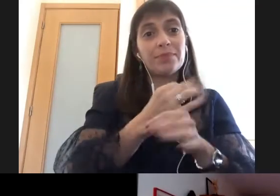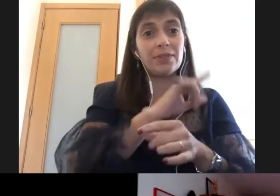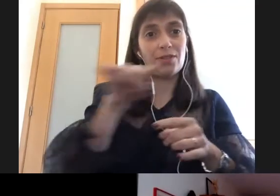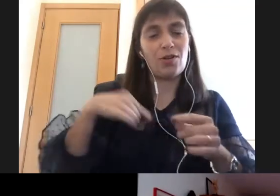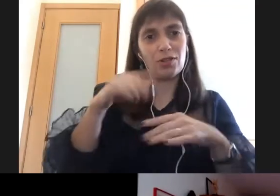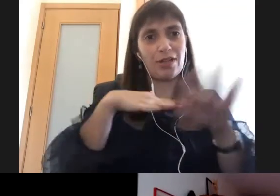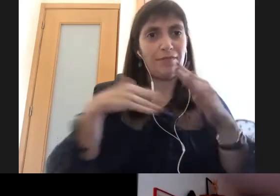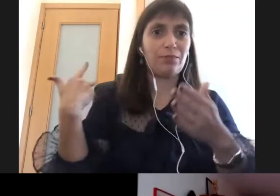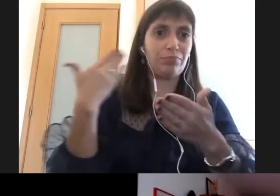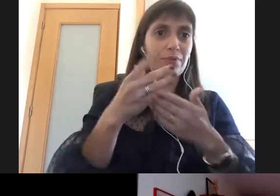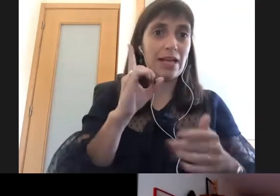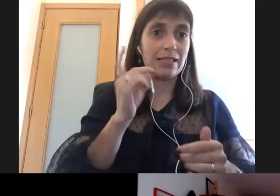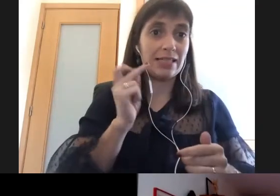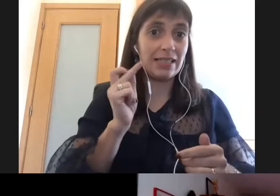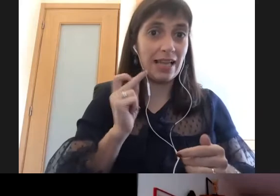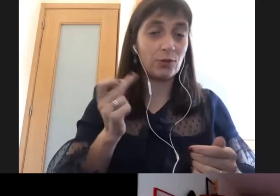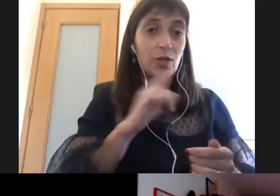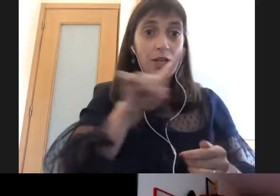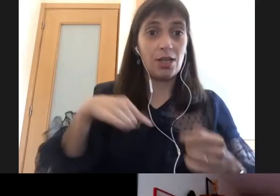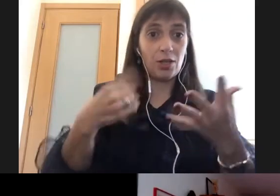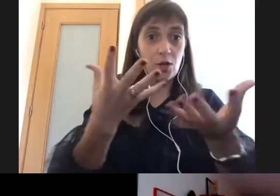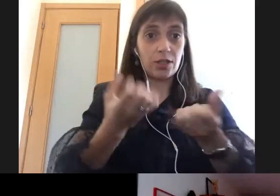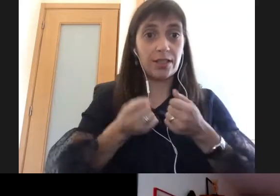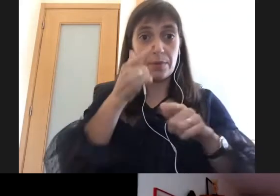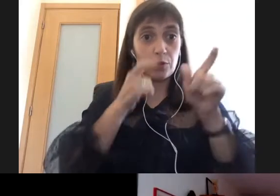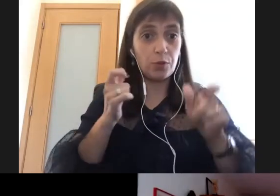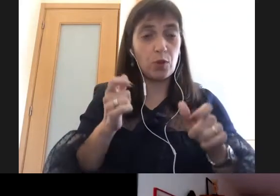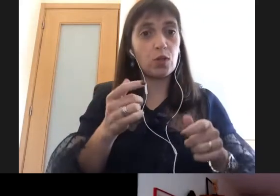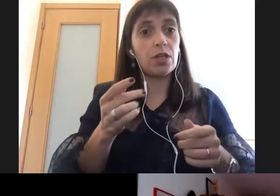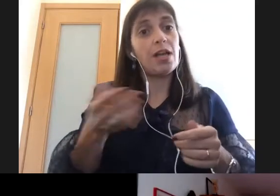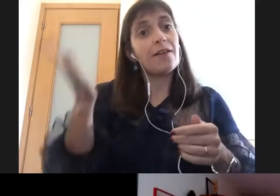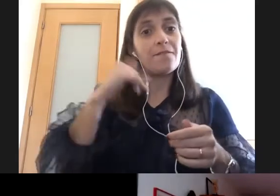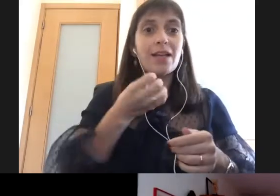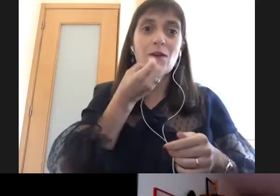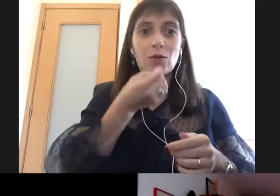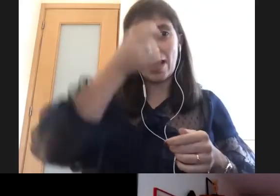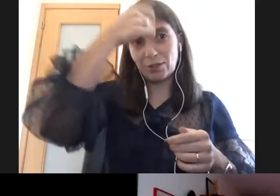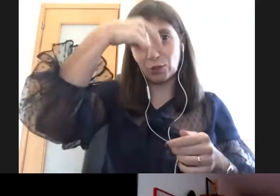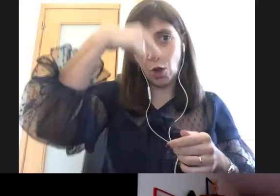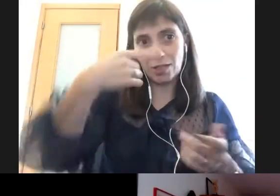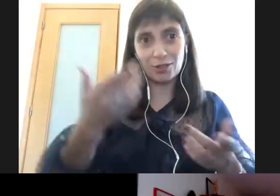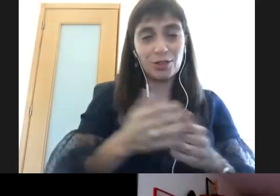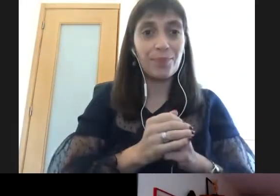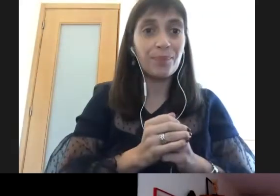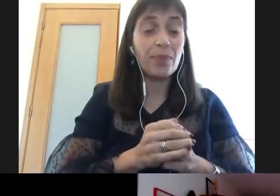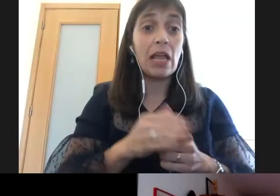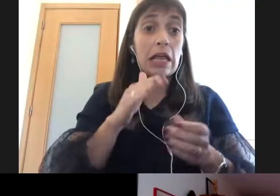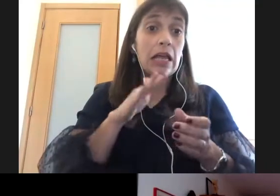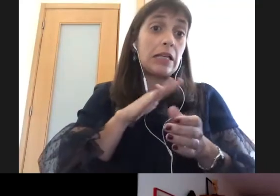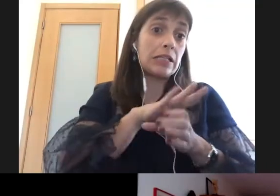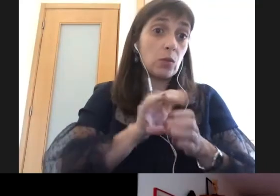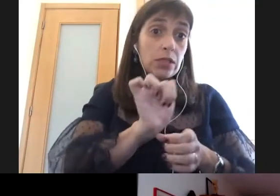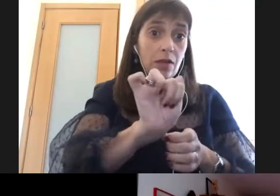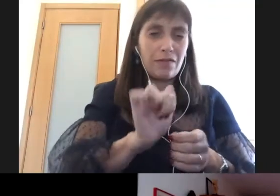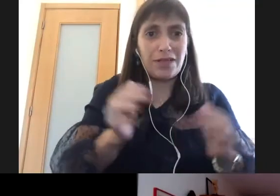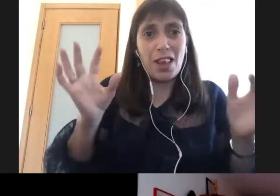seis anos em que recebemos pessoas que vivem de contar histórias. O que no seu caso faz todo